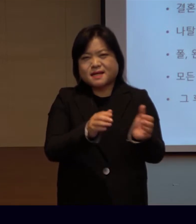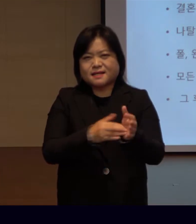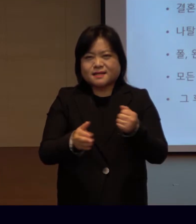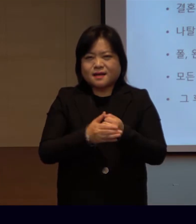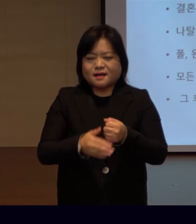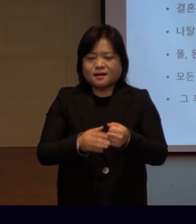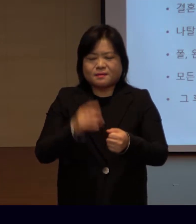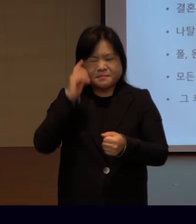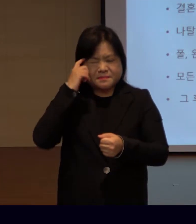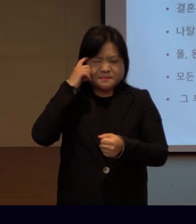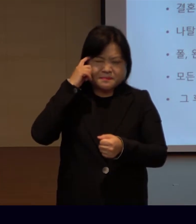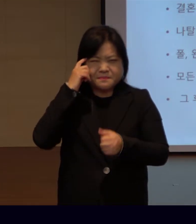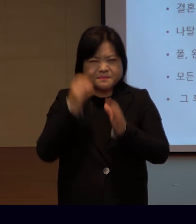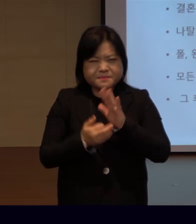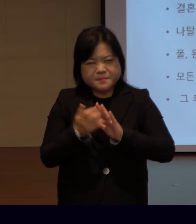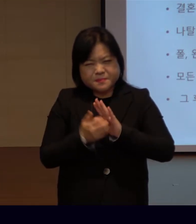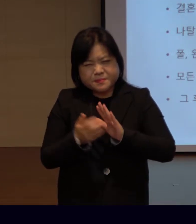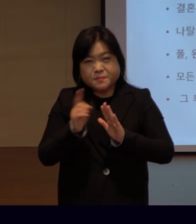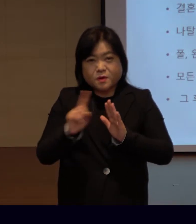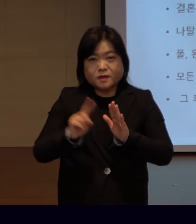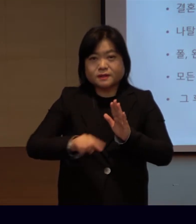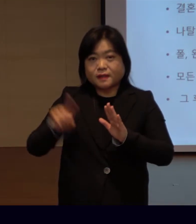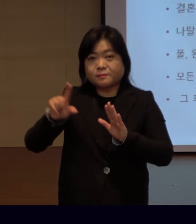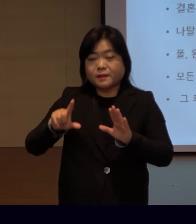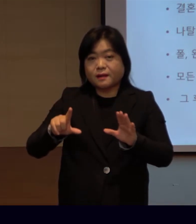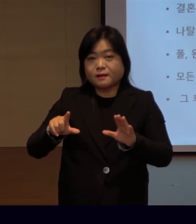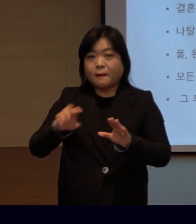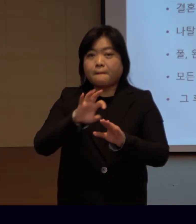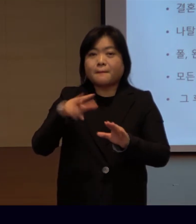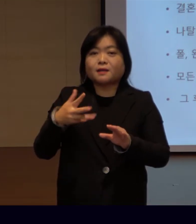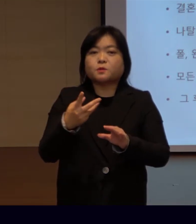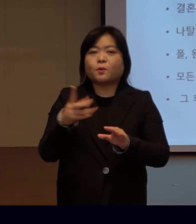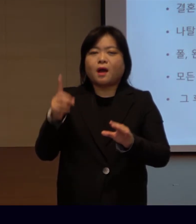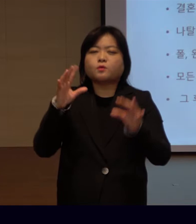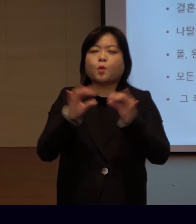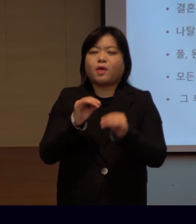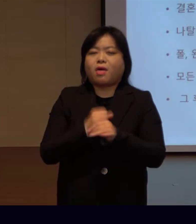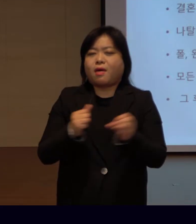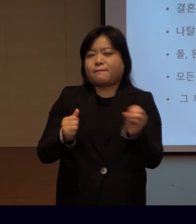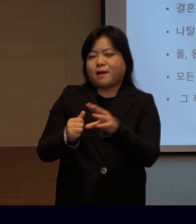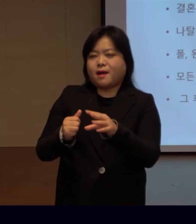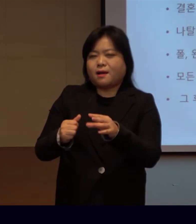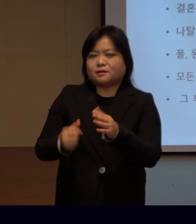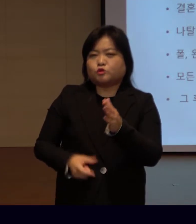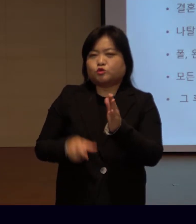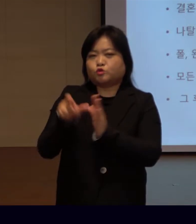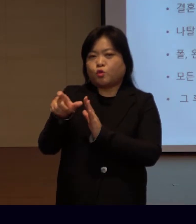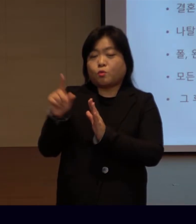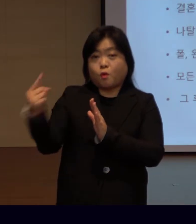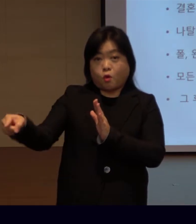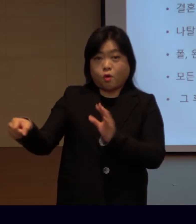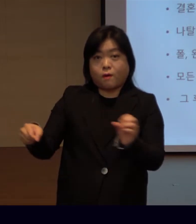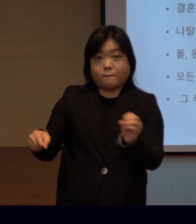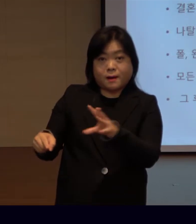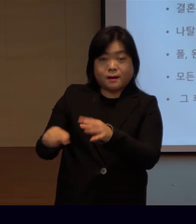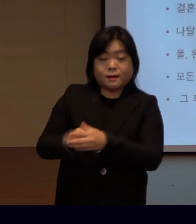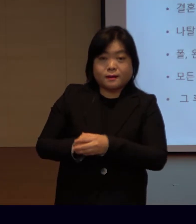쫙 굴려요. 그래서 그 다음날 좋다 마조라 동의하는데 이런 조항을 덧붙이겠다.